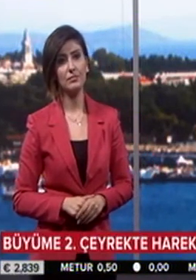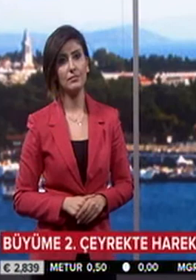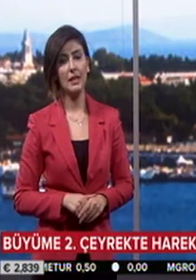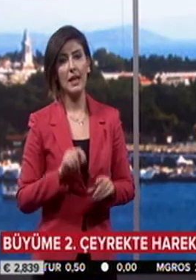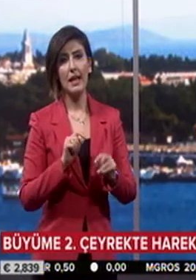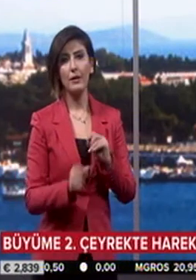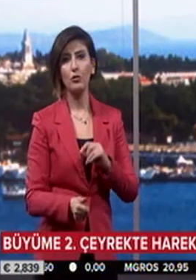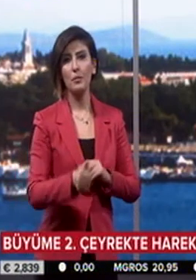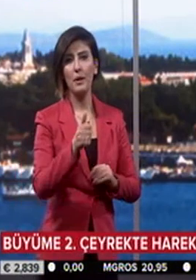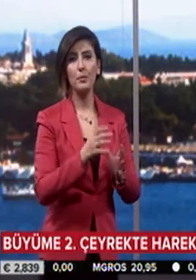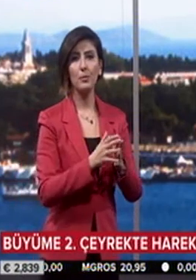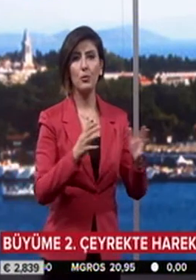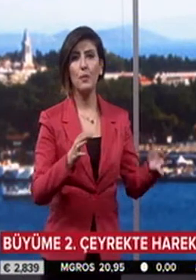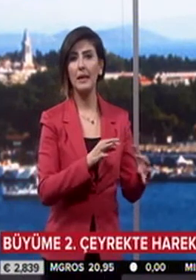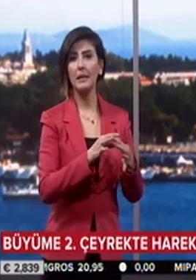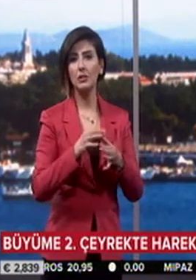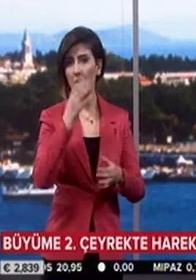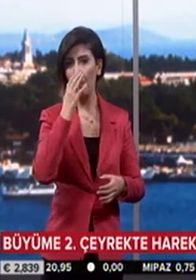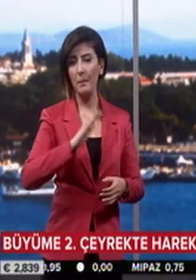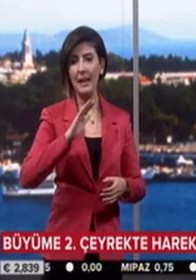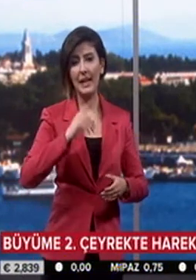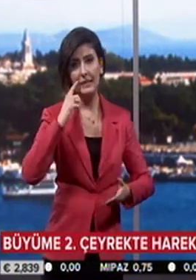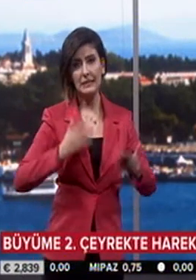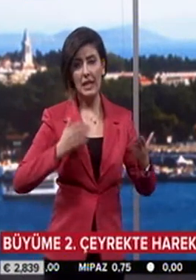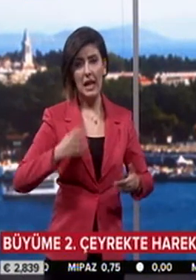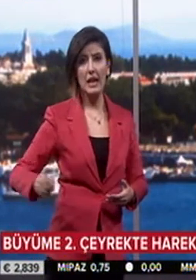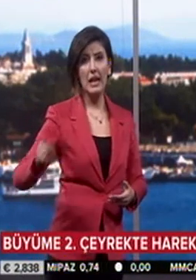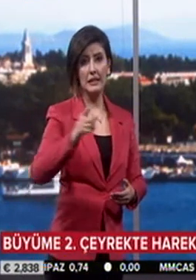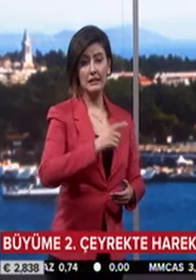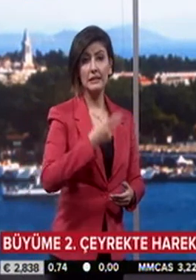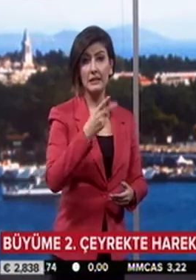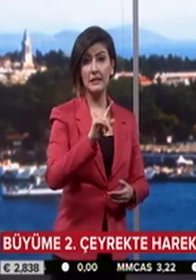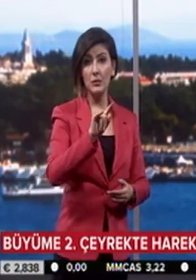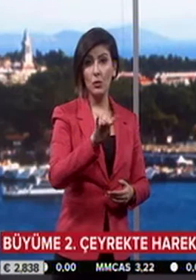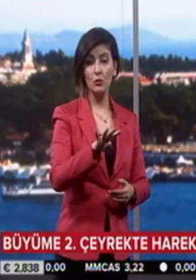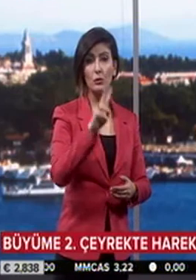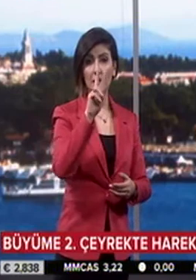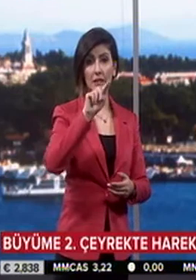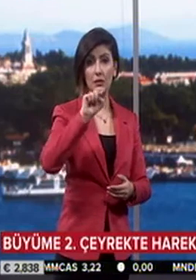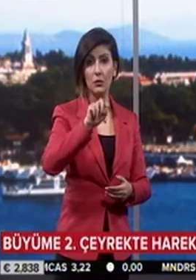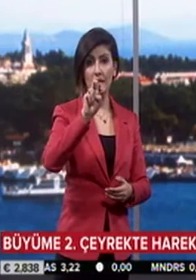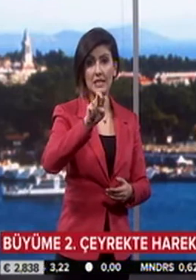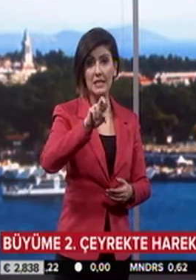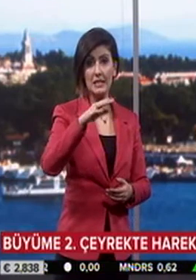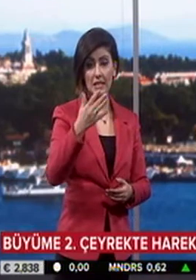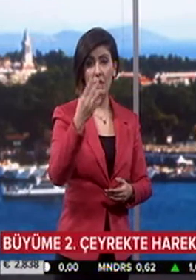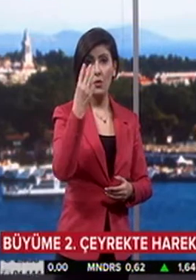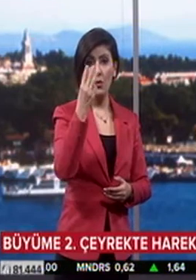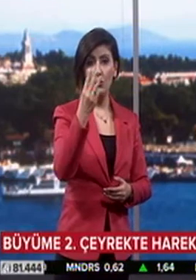Ekonomi Bakanı Nihat Zeybekçi büyümeye ilişkin beklentileri değerlendirdi. Zeybekçi 2014'ün 2.8 ile 3